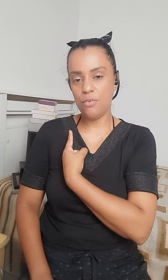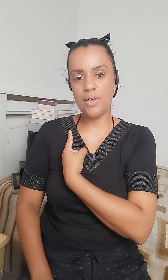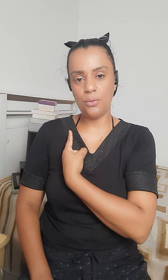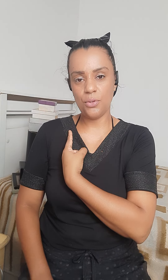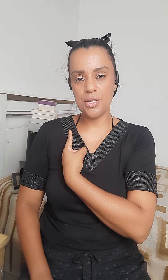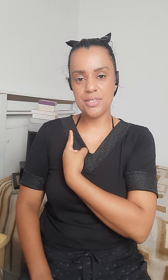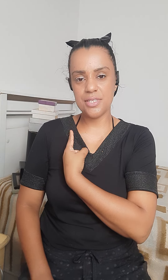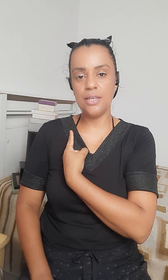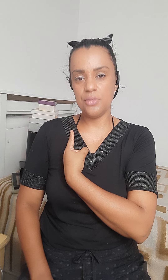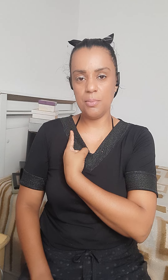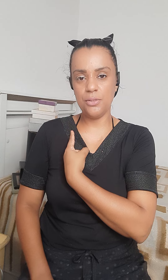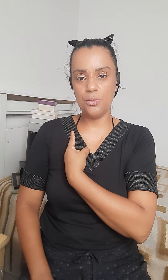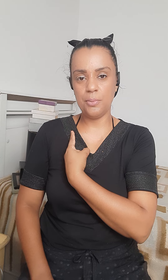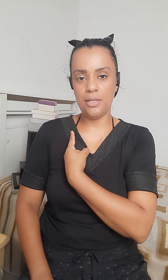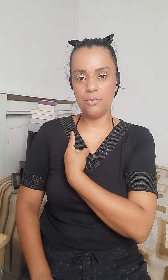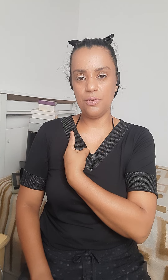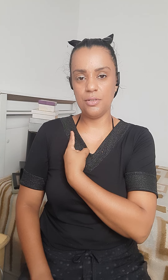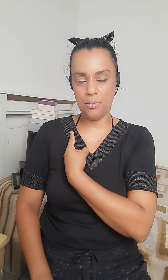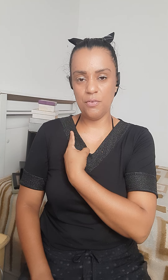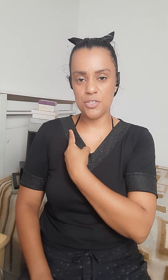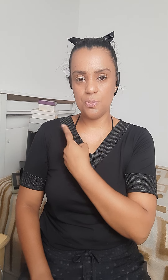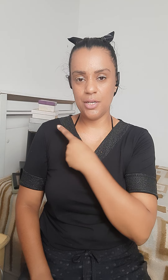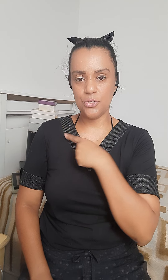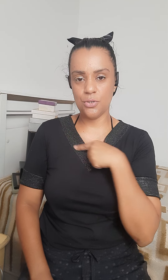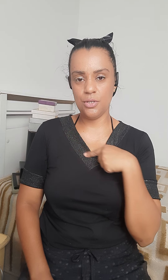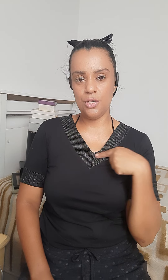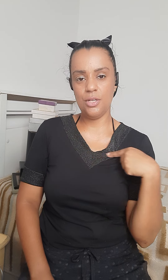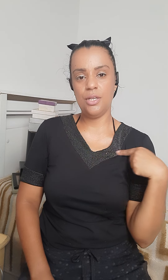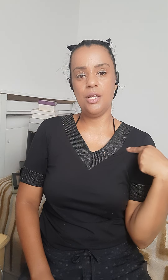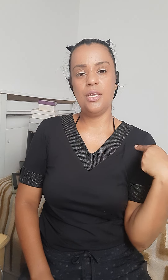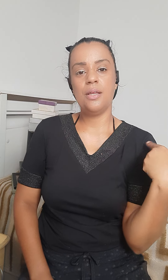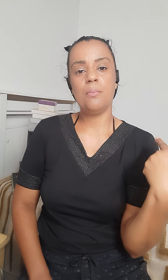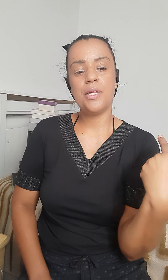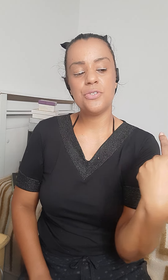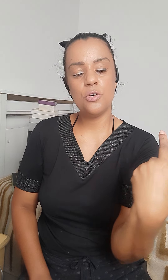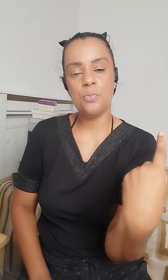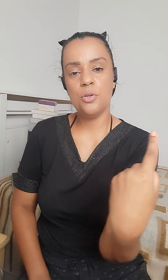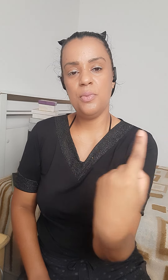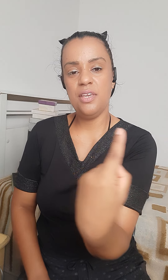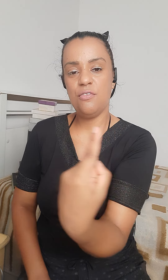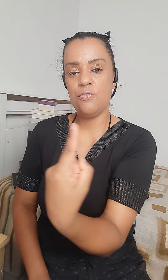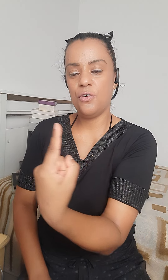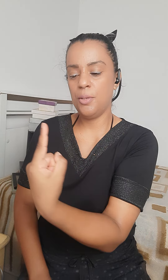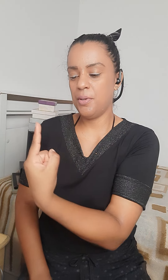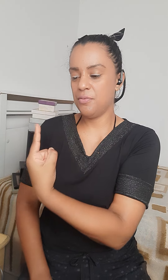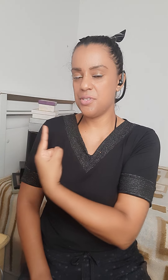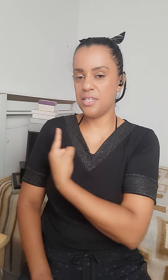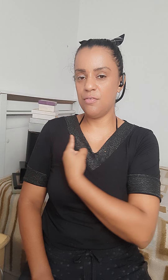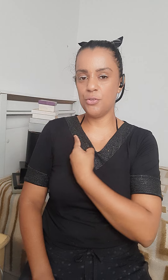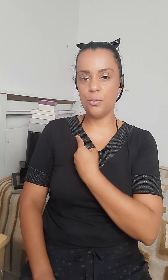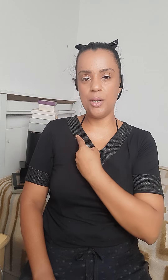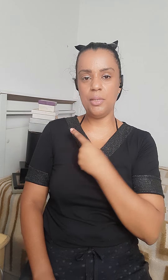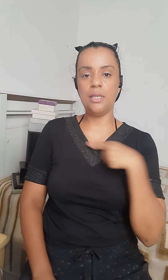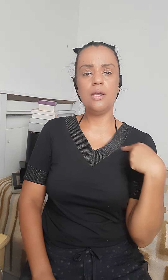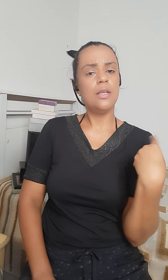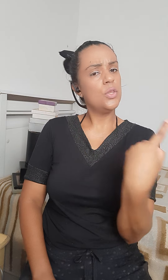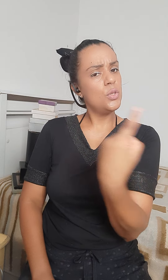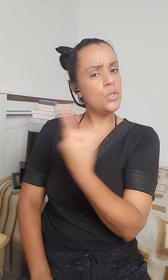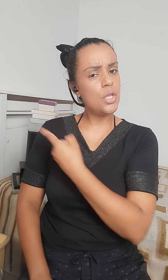falo nós, eu também tô no meio, eu também faço parte, ó. Passou por mim, foi pra você e voltou pra mim.